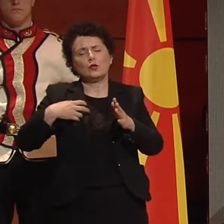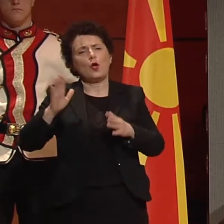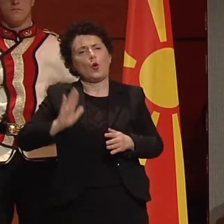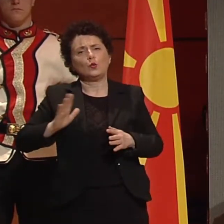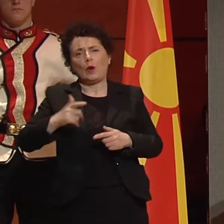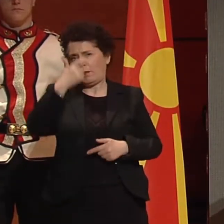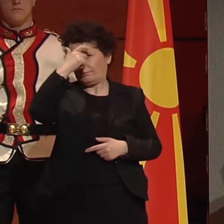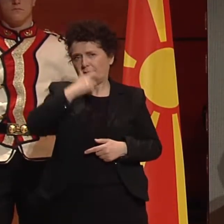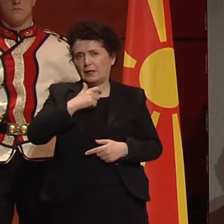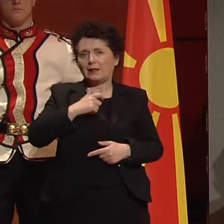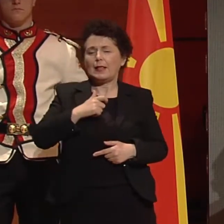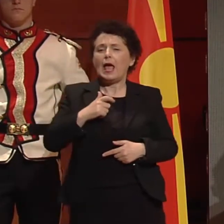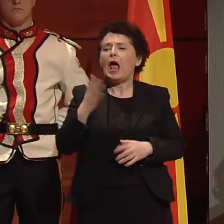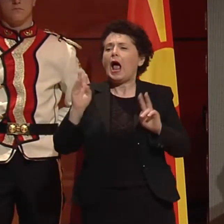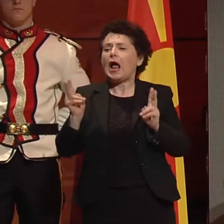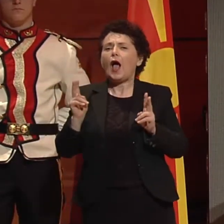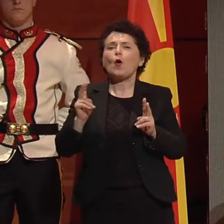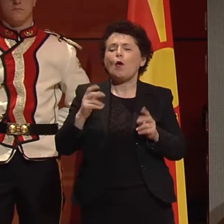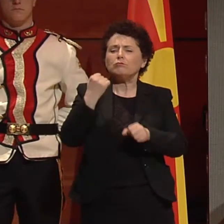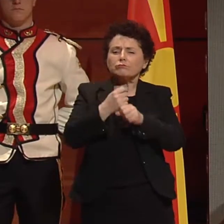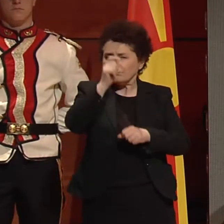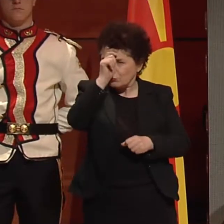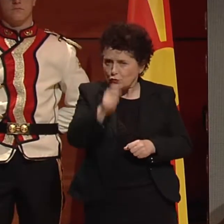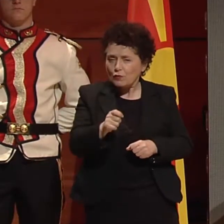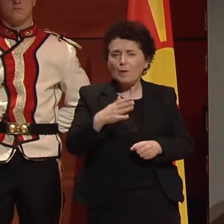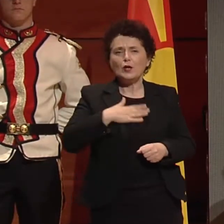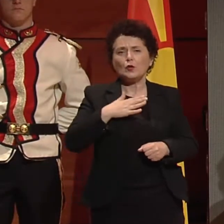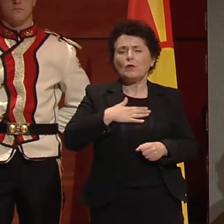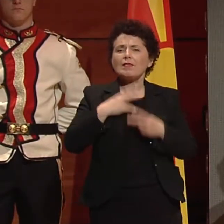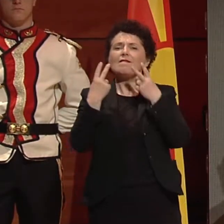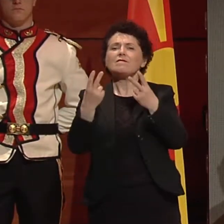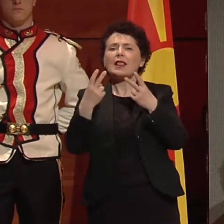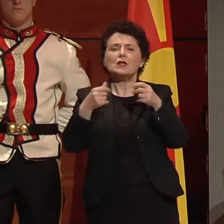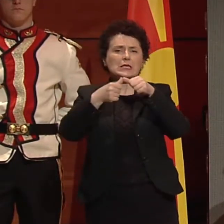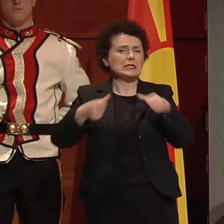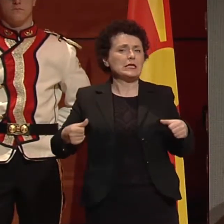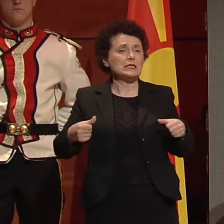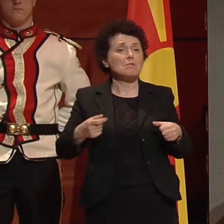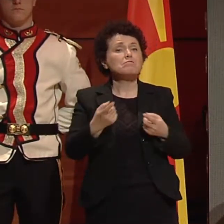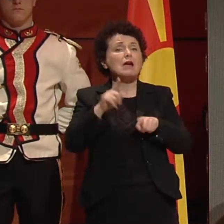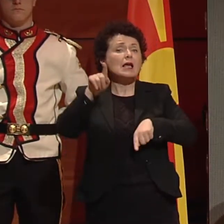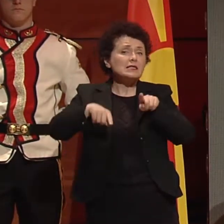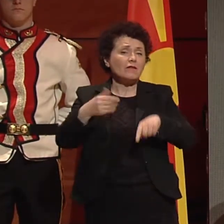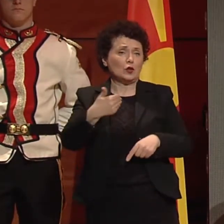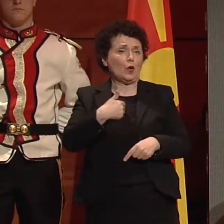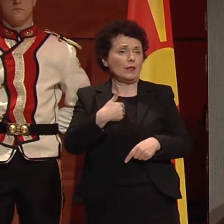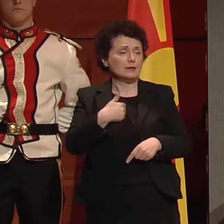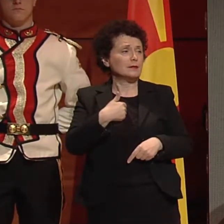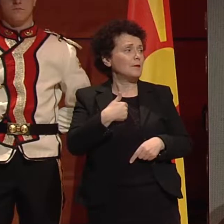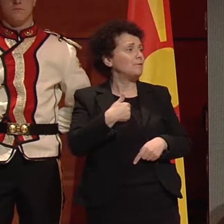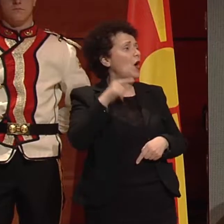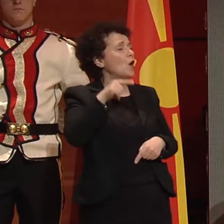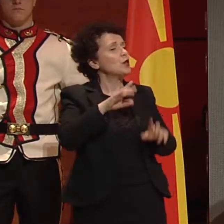идентитет? Како ги создаваме и колку ги почитуваме собствените вредностни системи? Од нас се зависи.